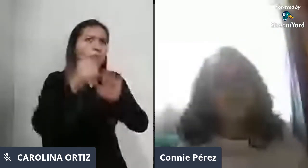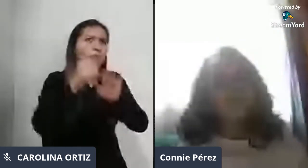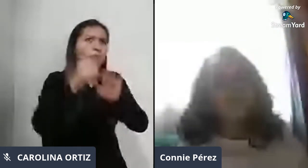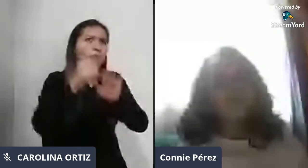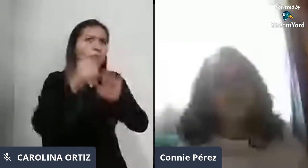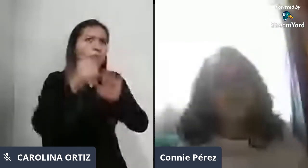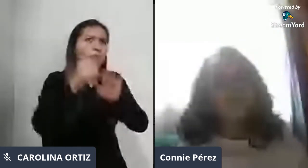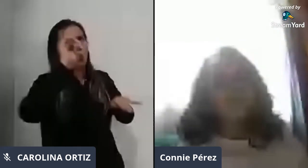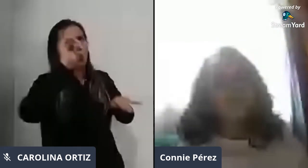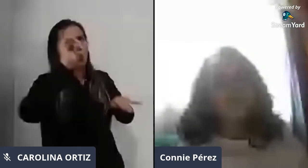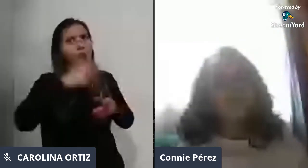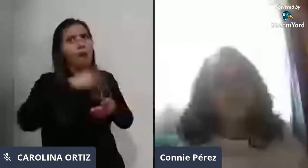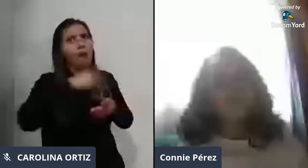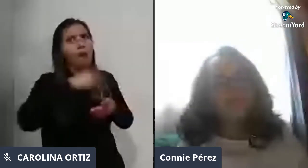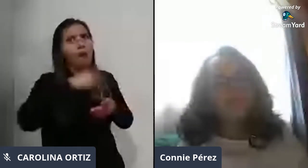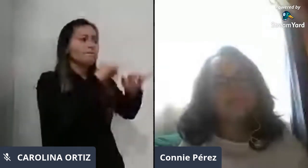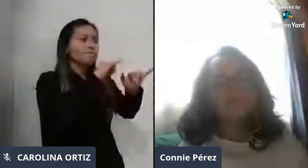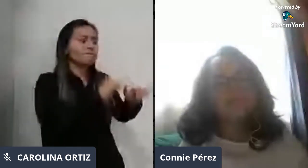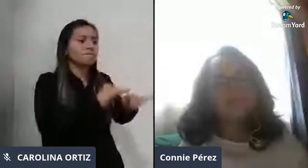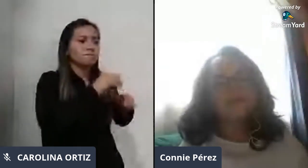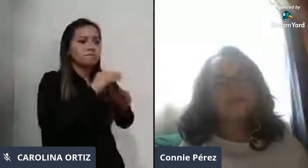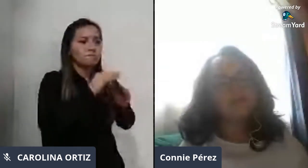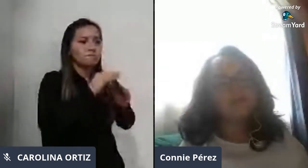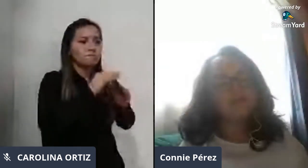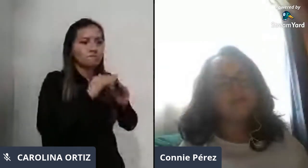vivo muy de cerca en mi propia familia.